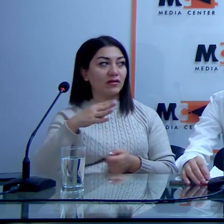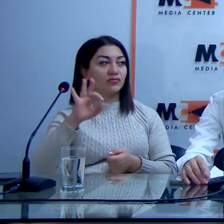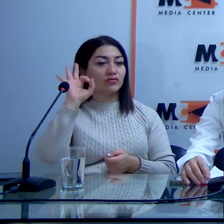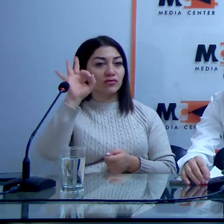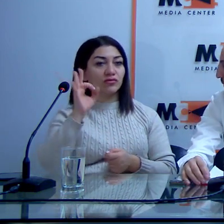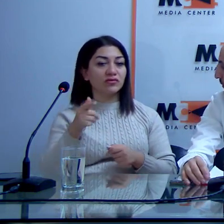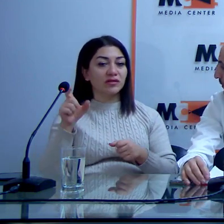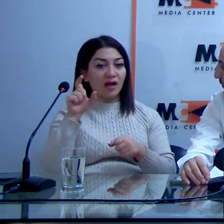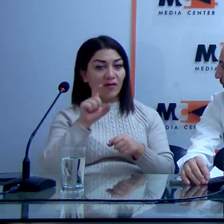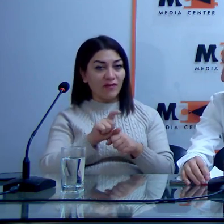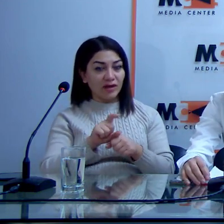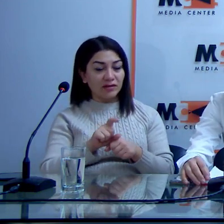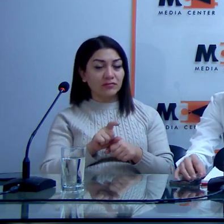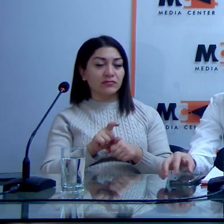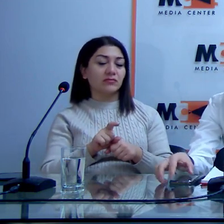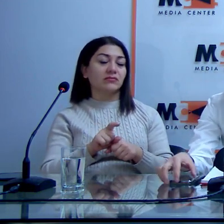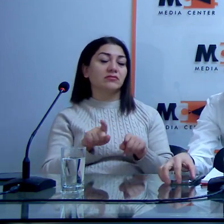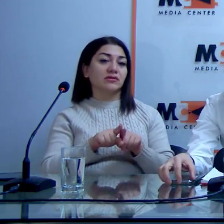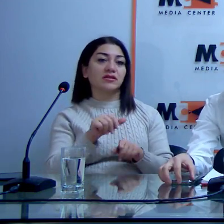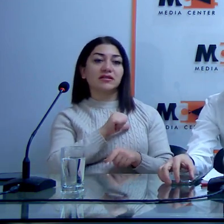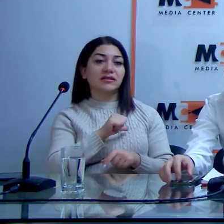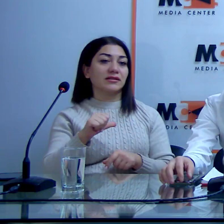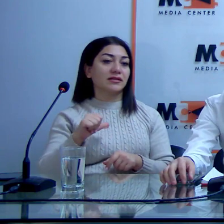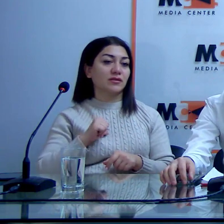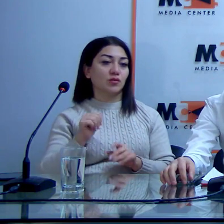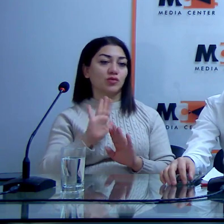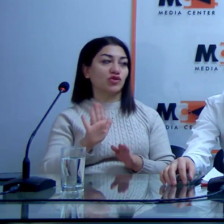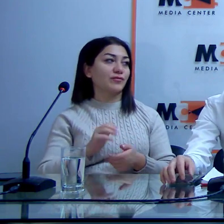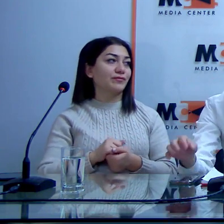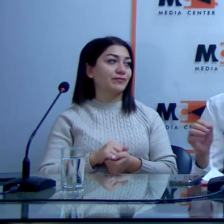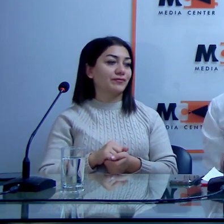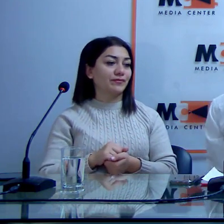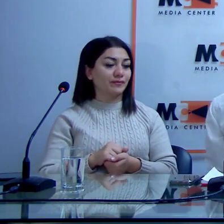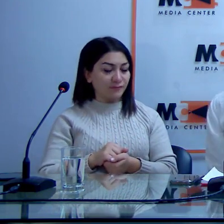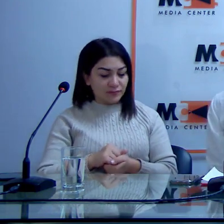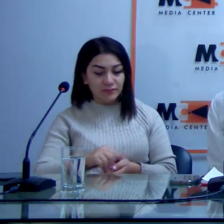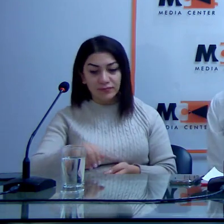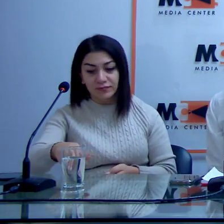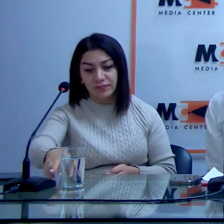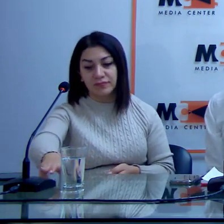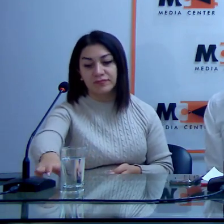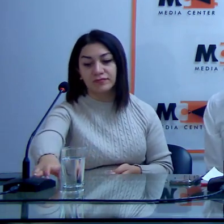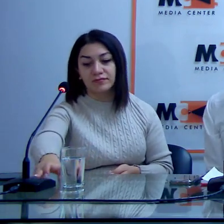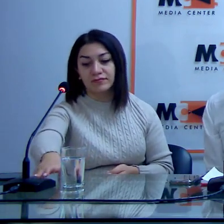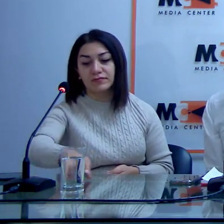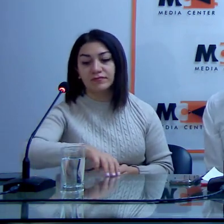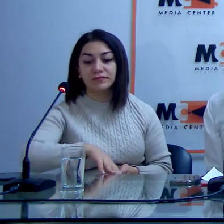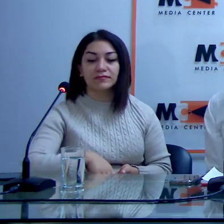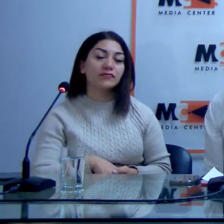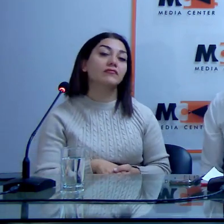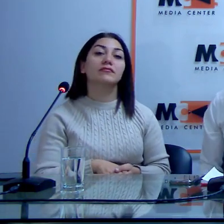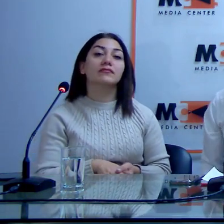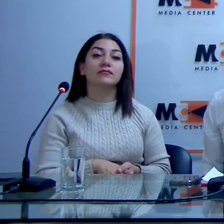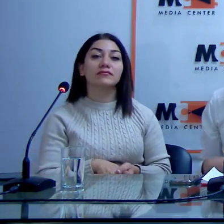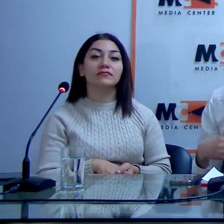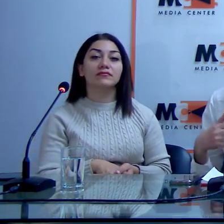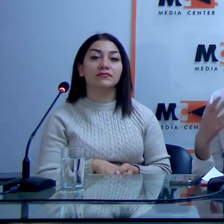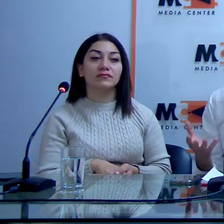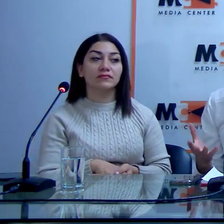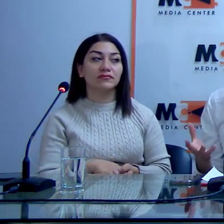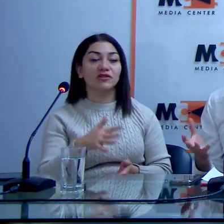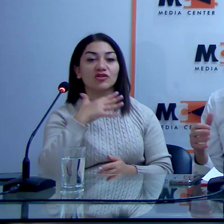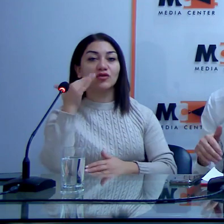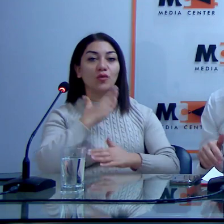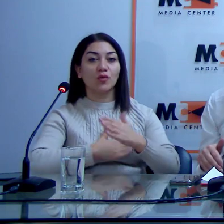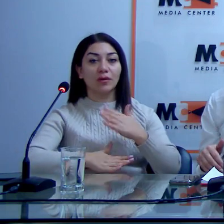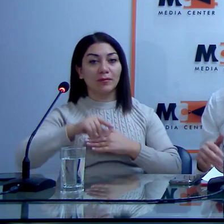40%-ից ավել դեպքերում նույնպես ինքնուրույն չեն լսողության խնդիրներ ունեցող։ Շատ լավ, Արտաշեսը ունի ավելացնելու, խնդրեմ։ Չէ,